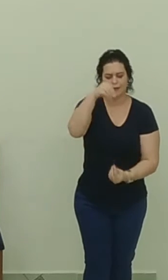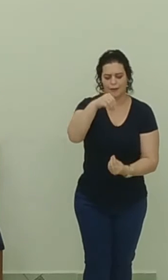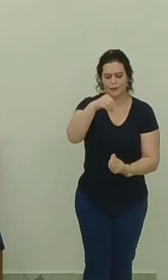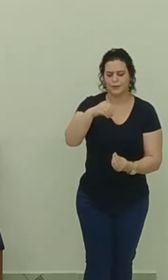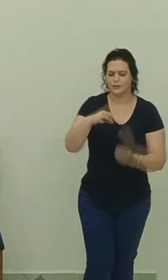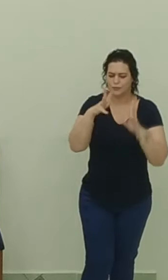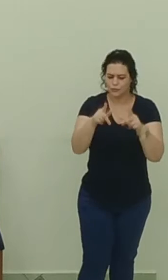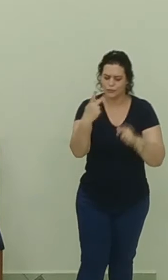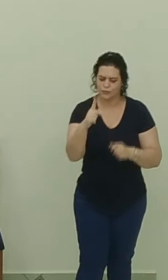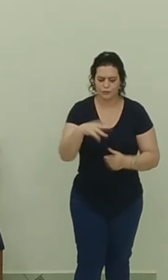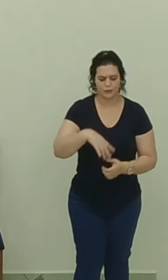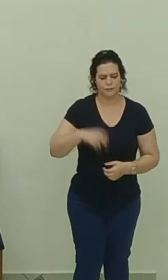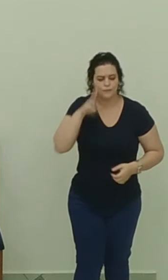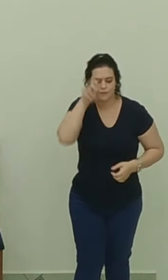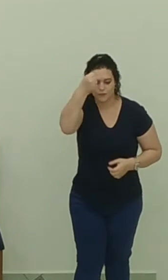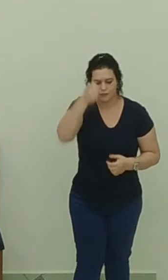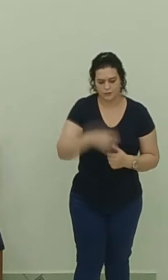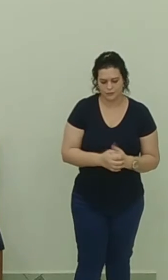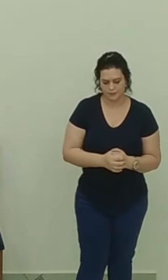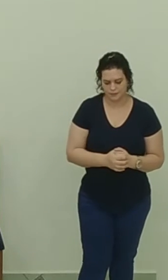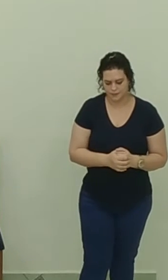tua força.